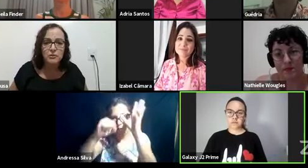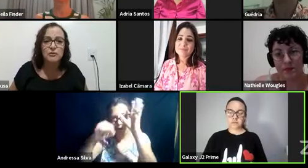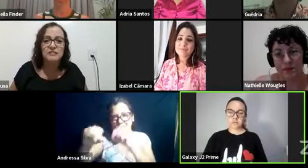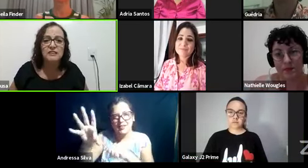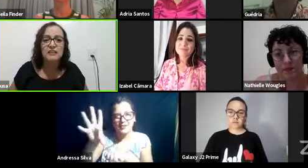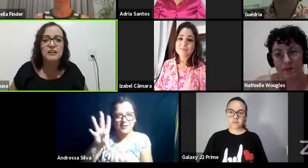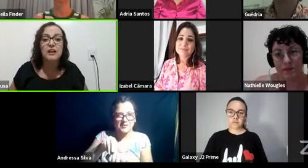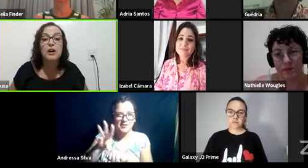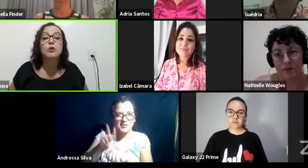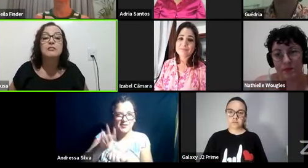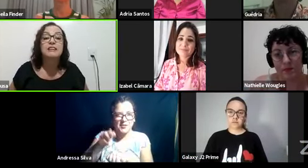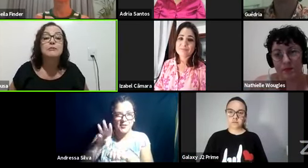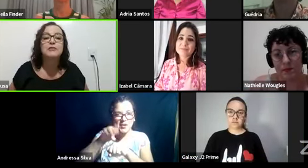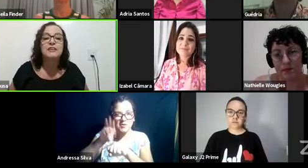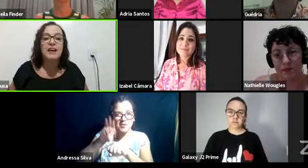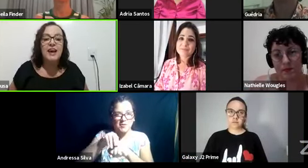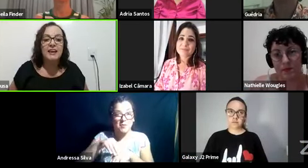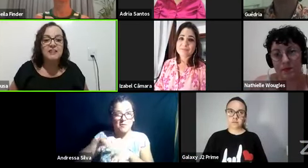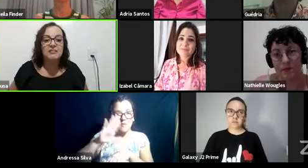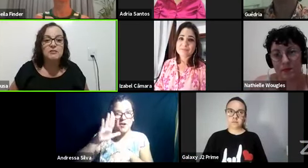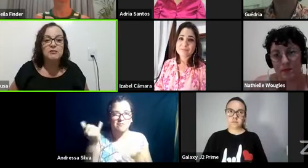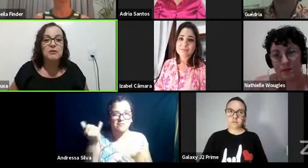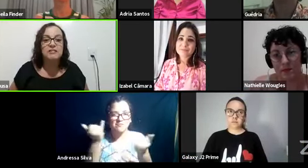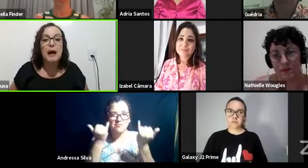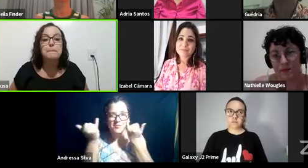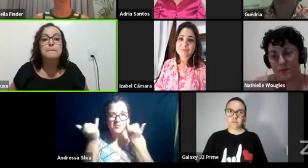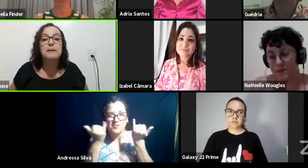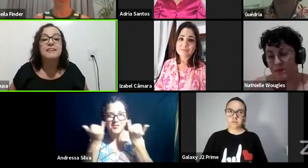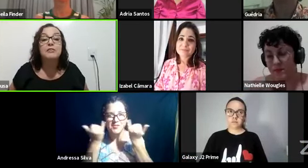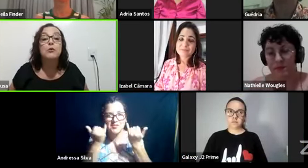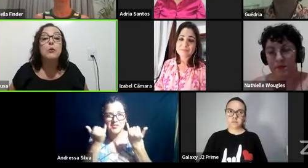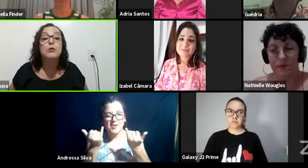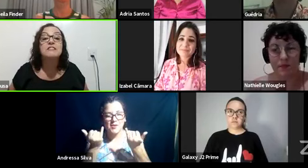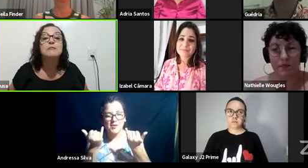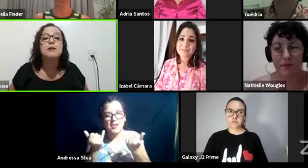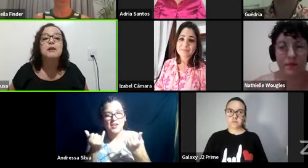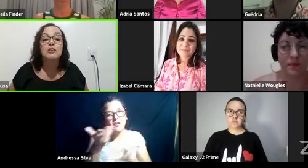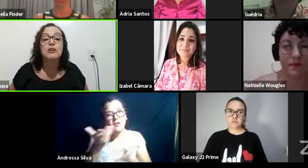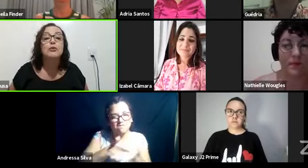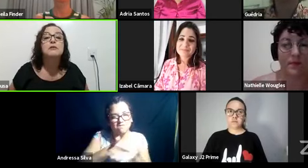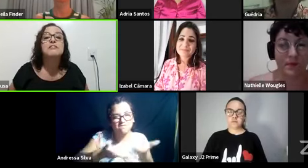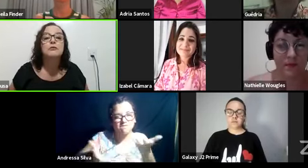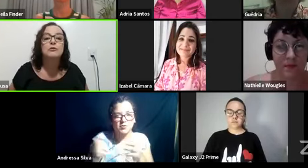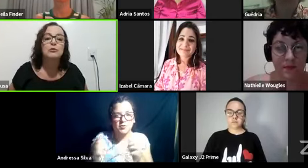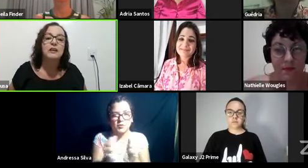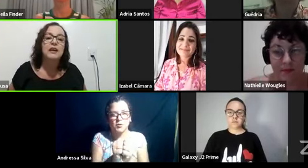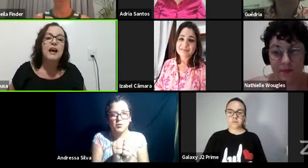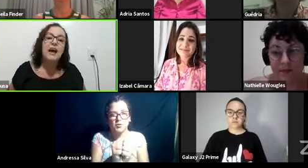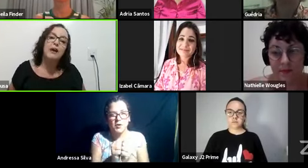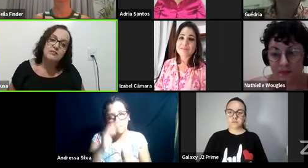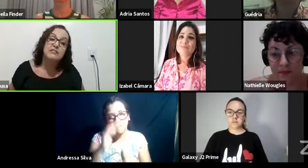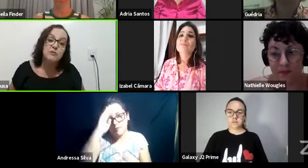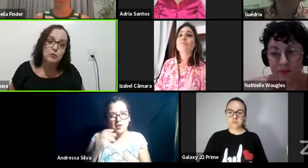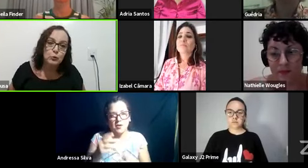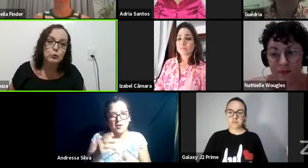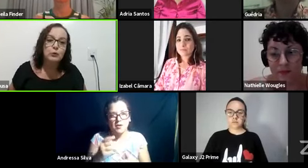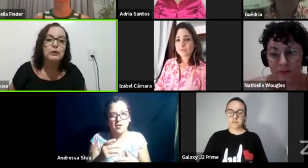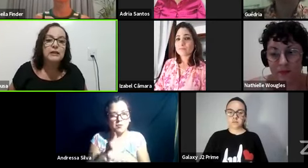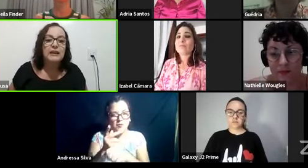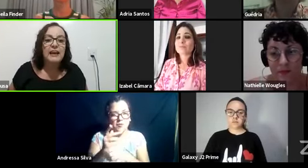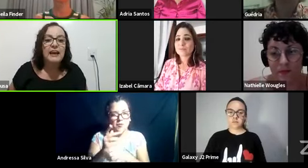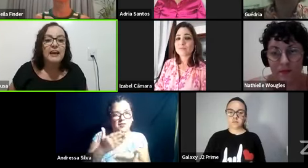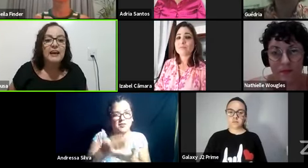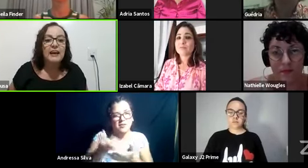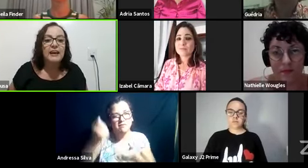capazes, nós vamos conseguir. Nós queremos o quê? É que as pessoas aprendam, tenham conhecimento, tenham informação sobre o ser